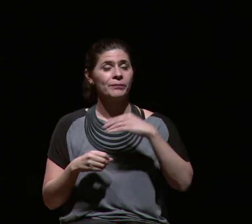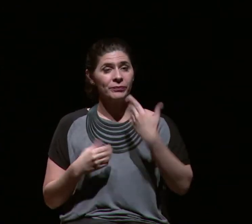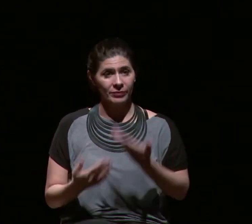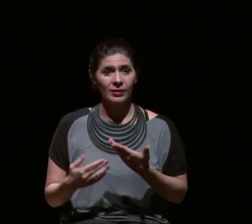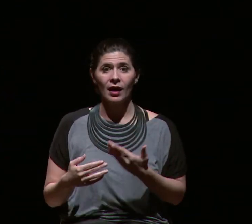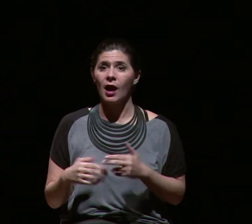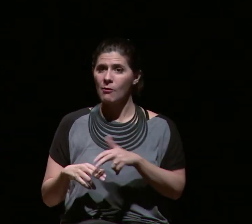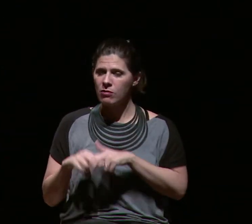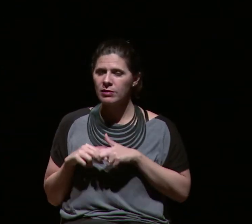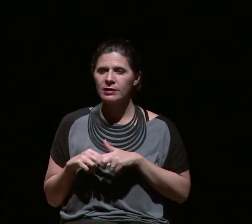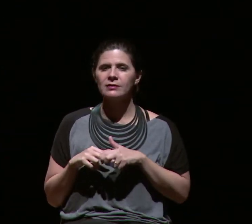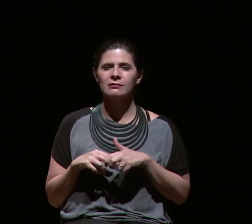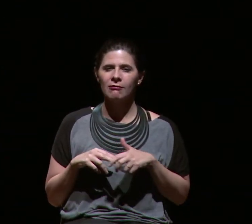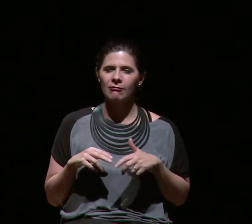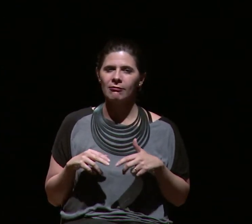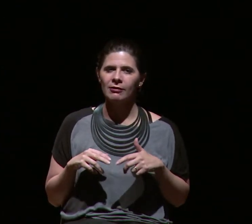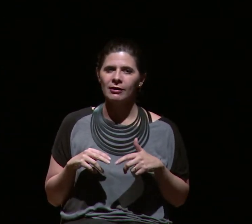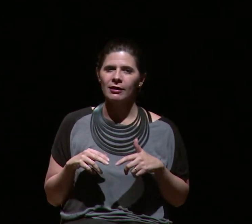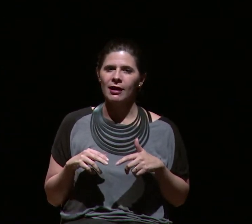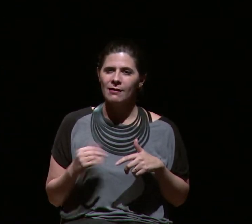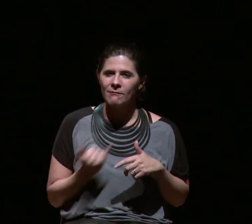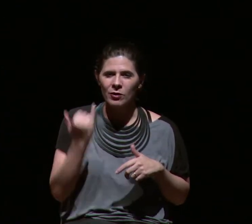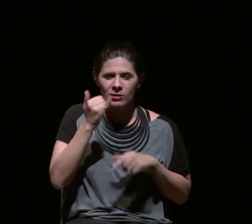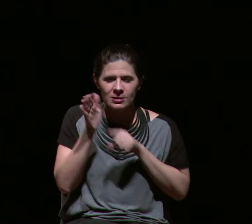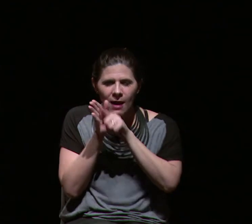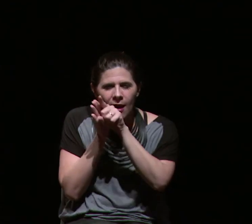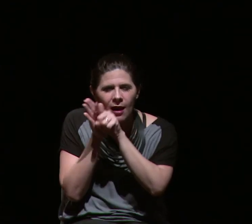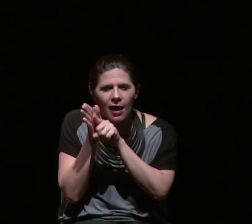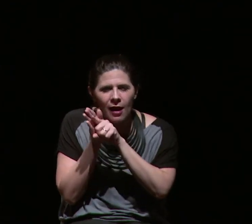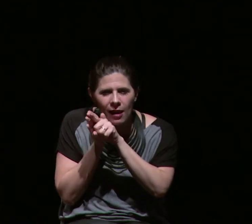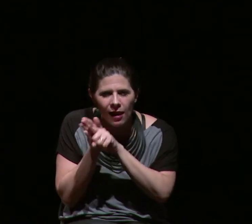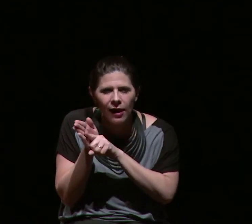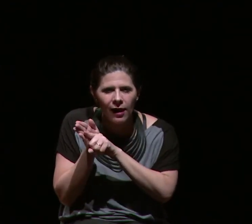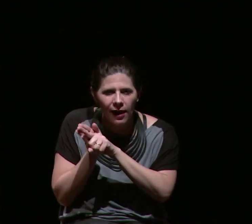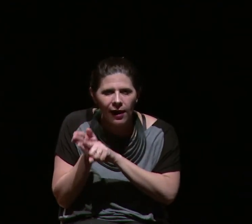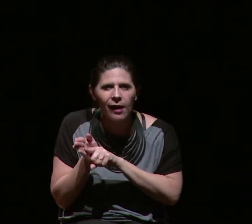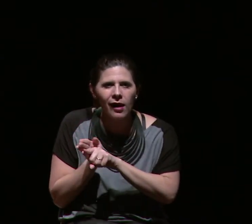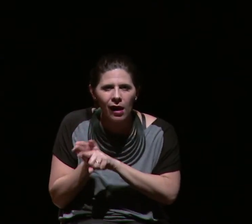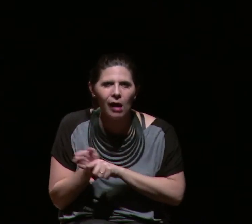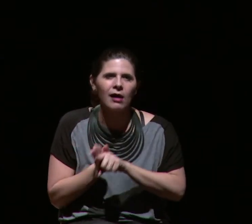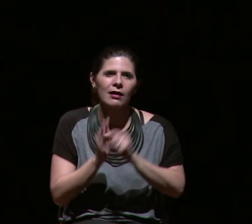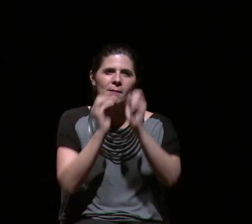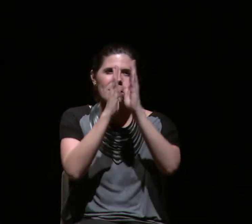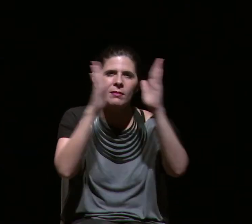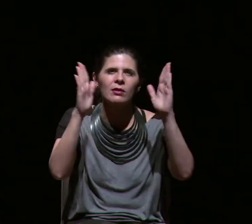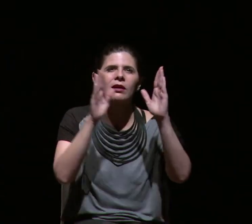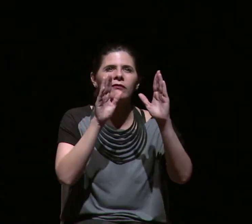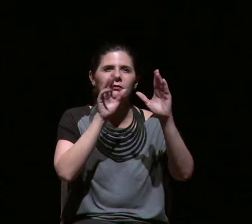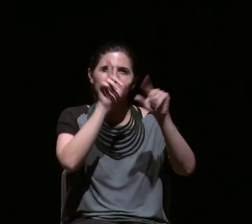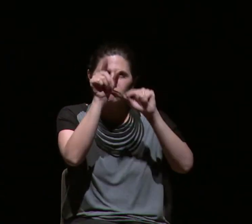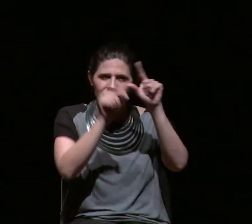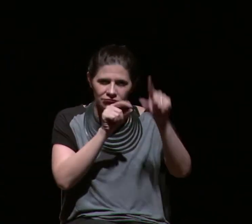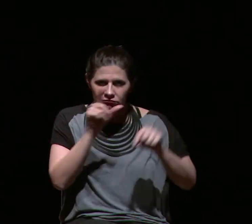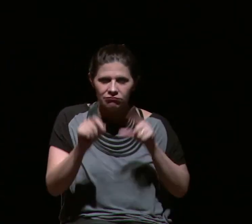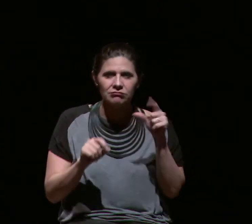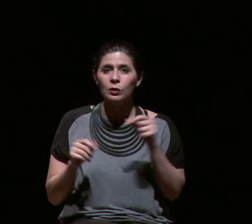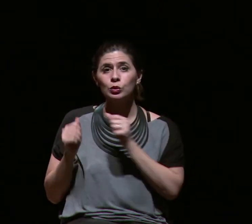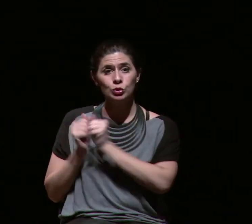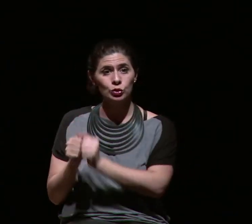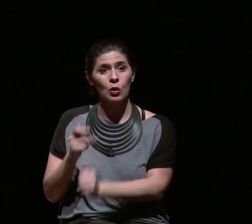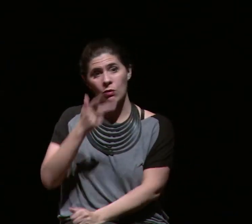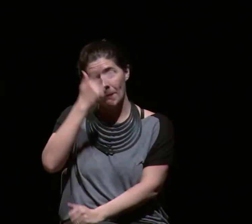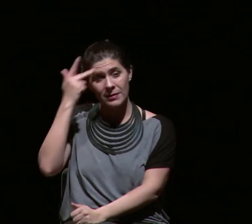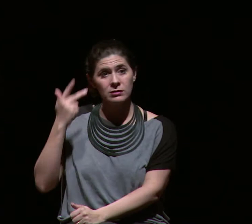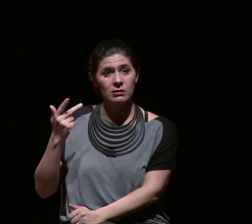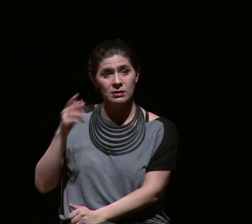começa o trabalho primoroso de investigação teórica e cotejamento bibliográfico, raramente realizados por seus pares acadêmicos, do humor,